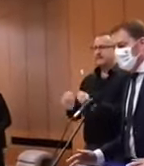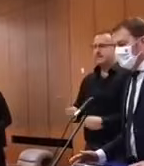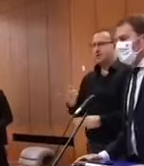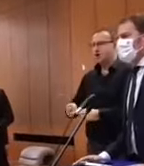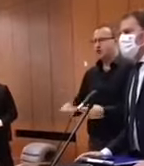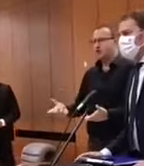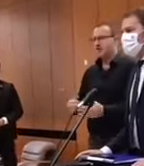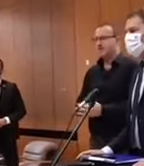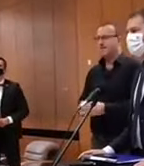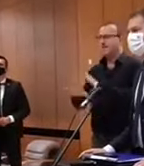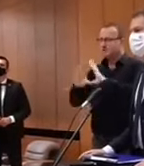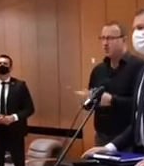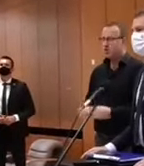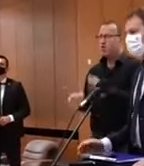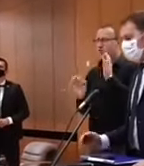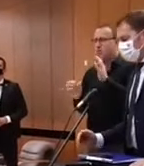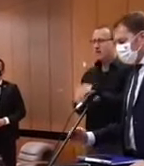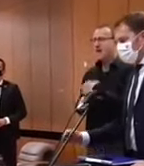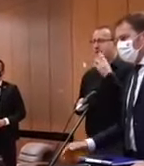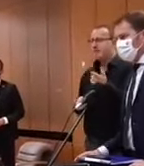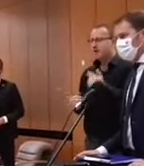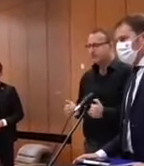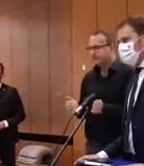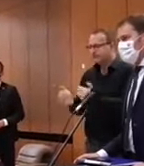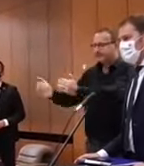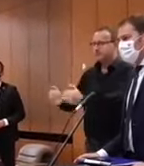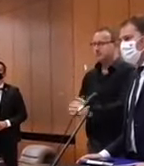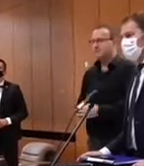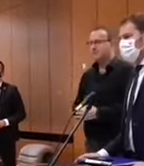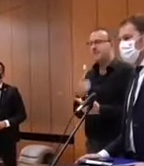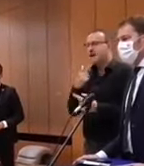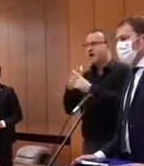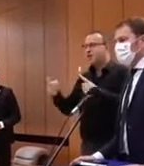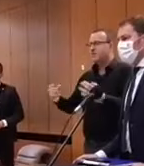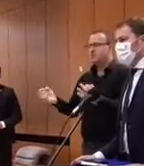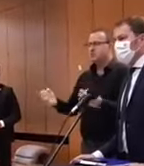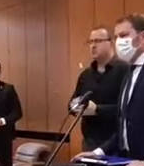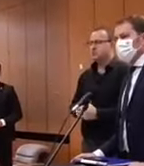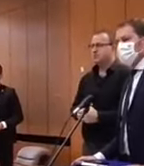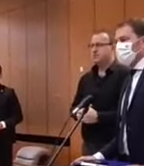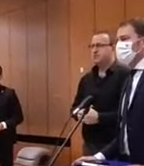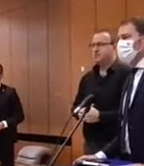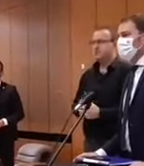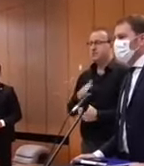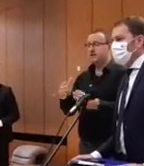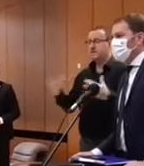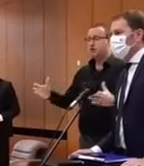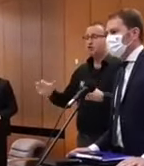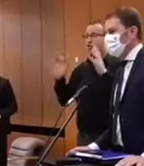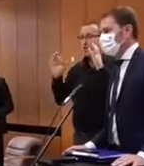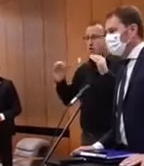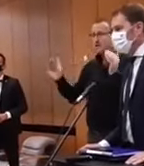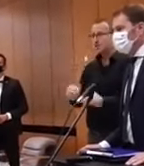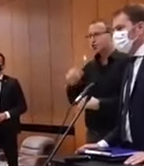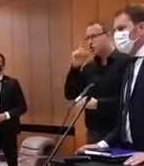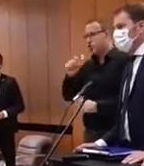riešením. Všetko je dobré, keď sa posúvame dopredu. Čiže akýmkoľvek spôsobom zväčšiť dobro a umenšiť